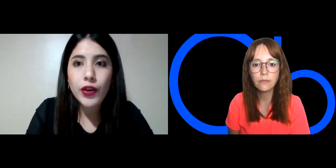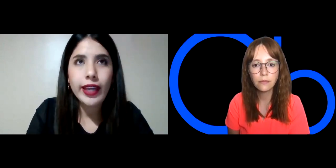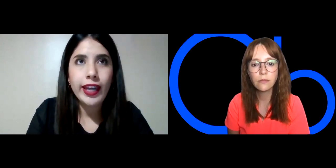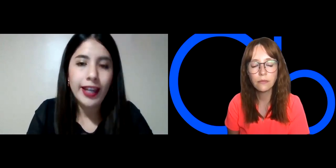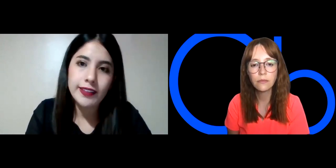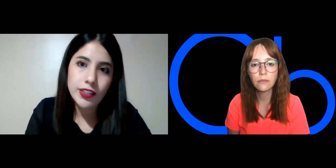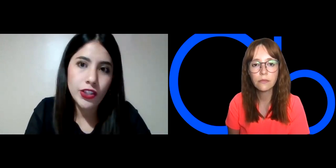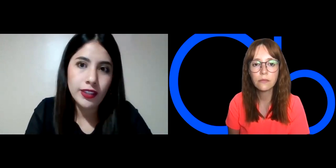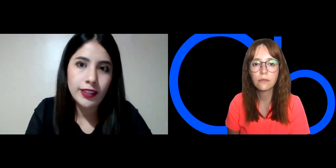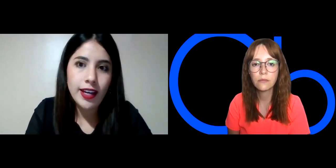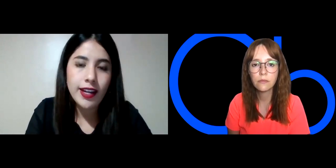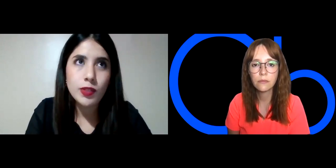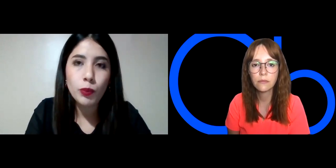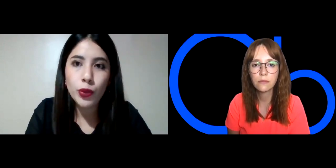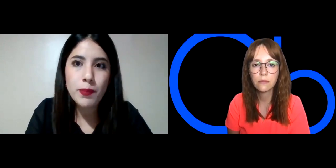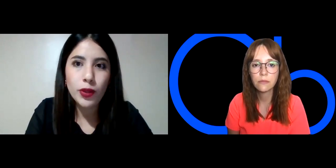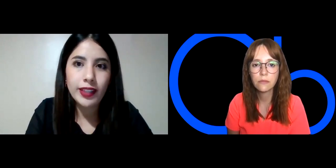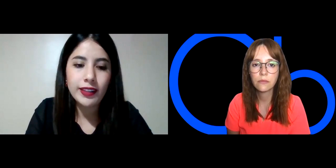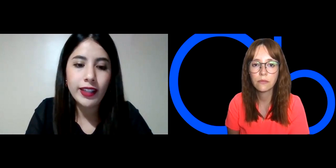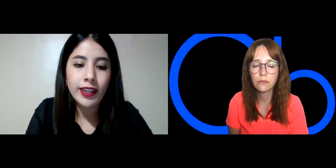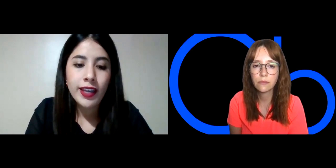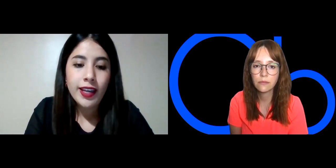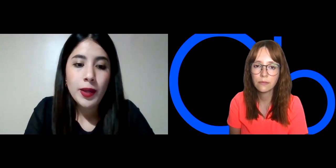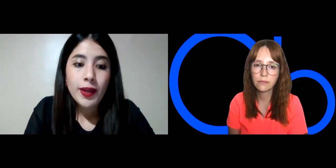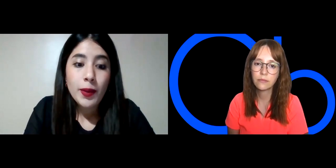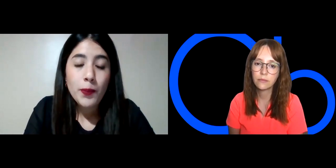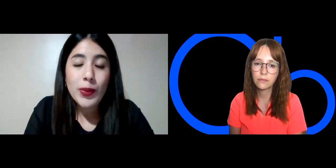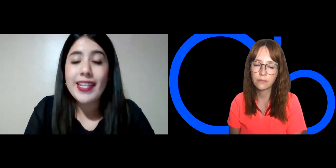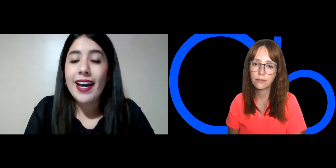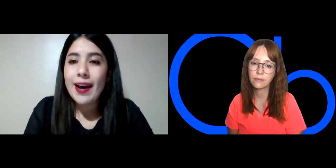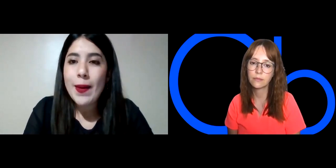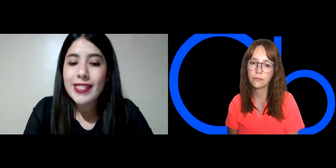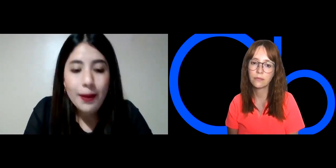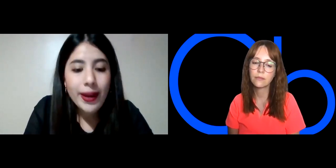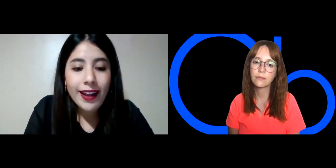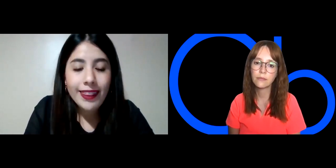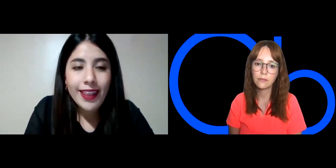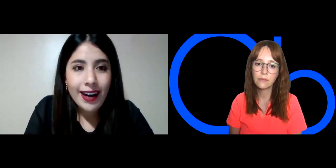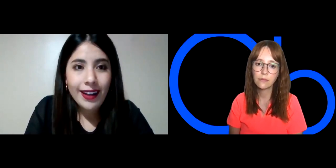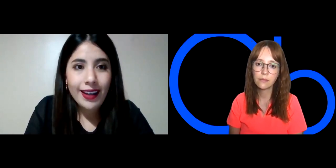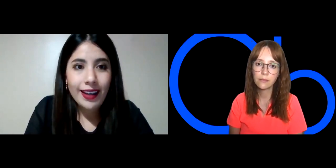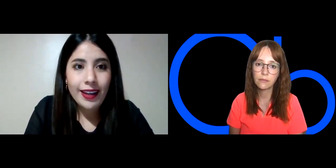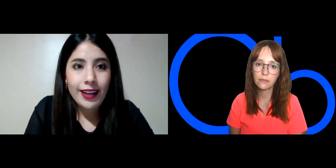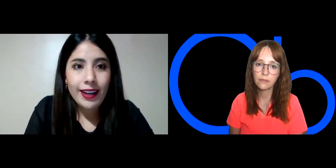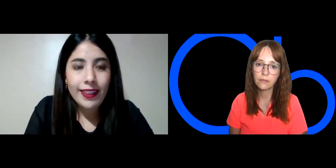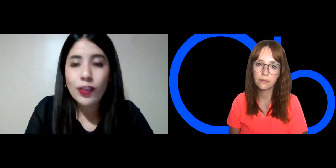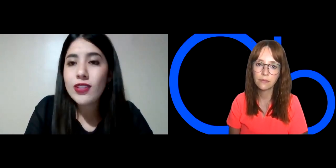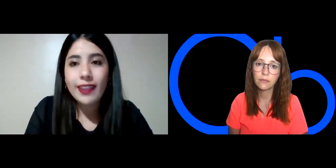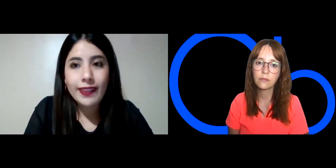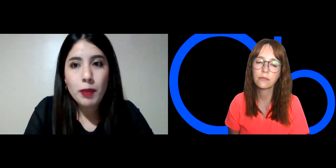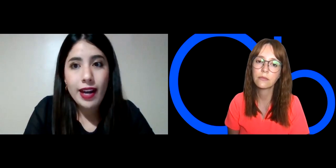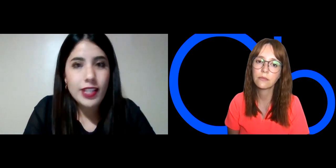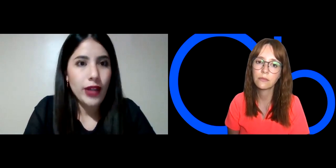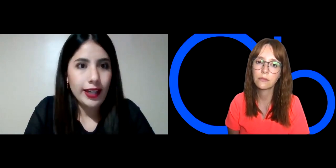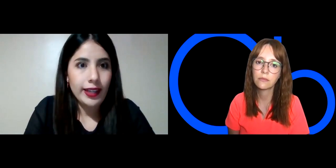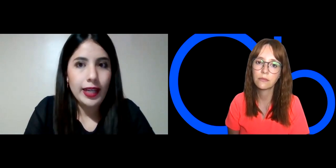creo que en la atención dental es muy importante, pues, saber darnos a